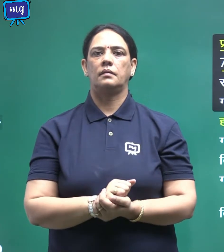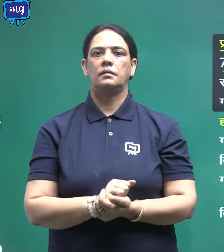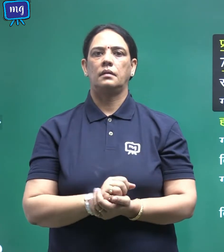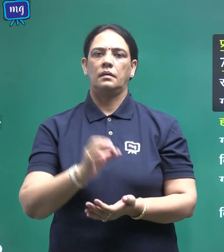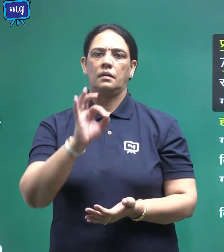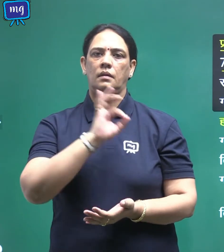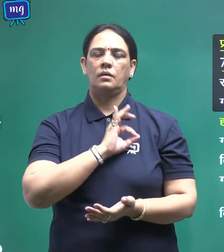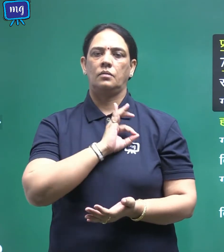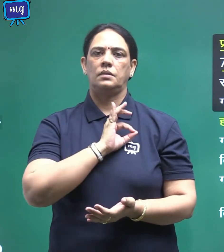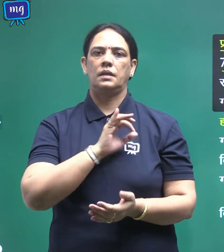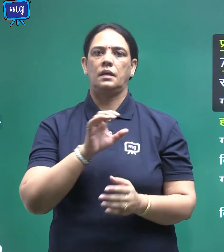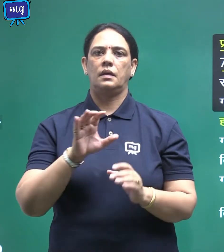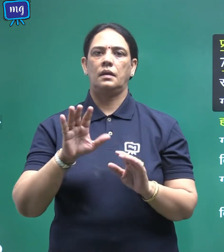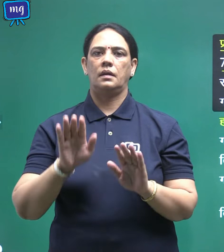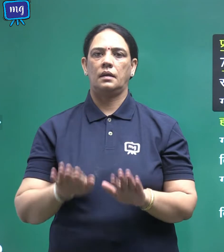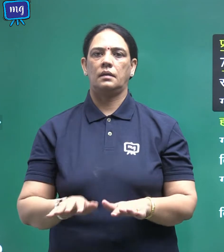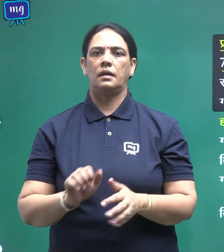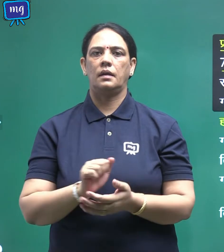रुचि रखते हैं।